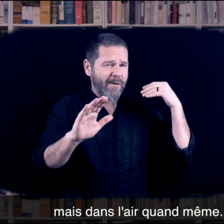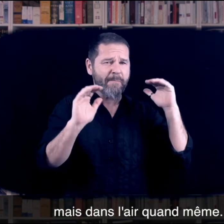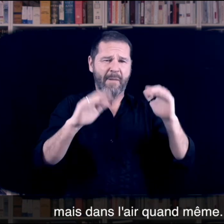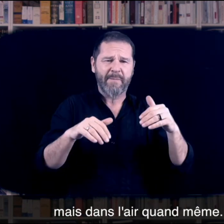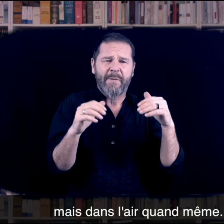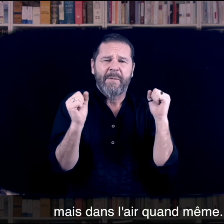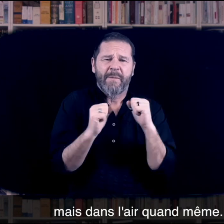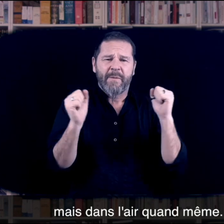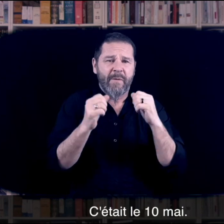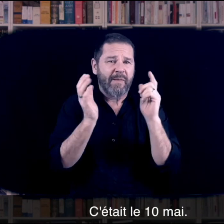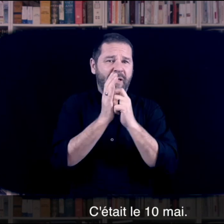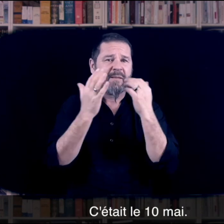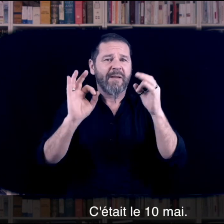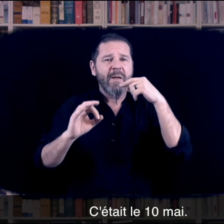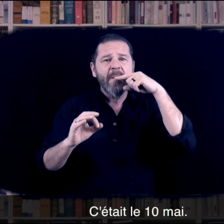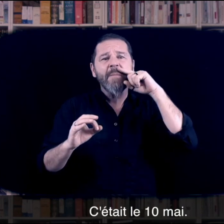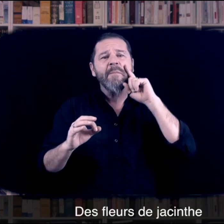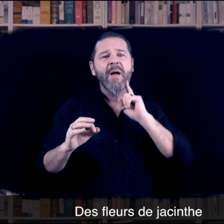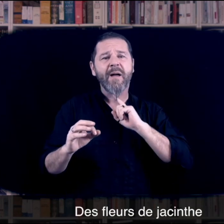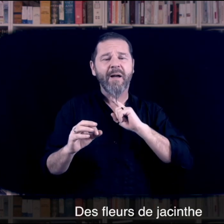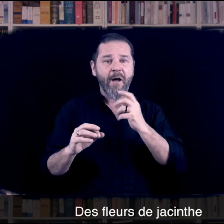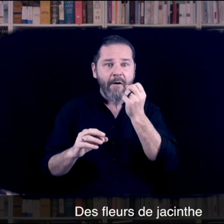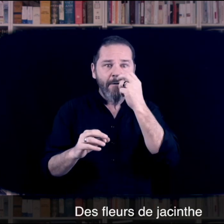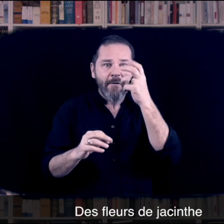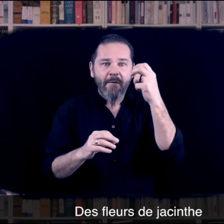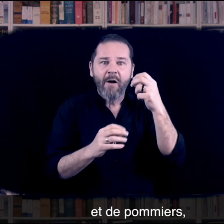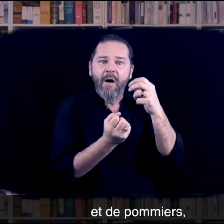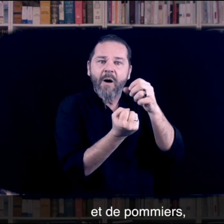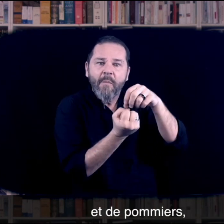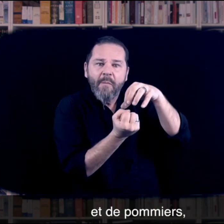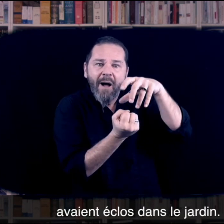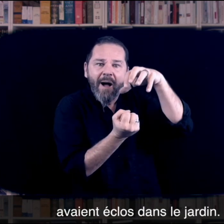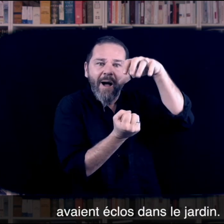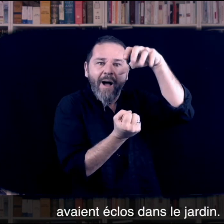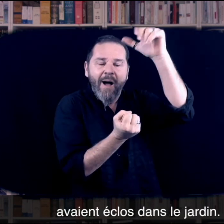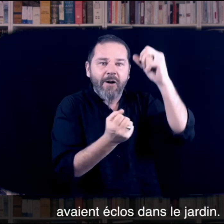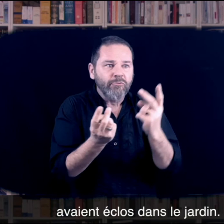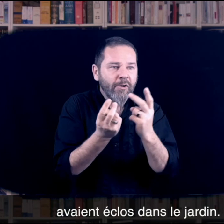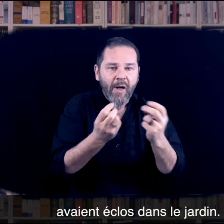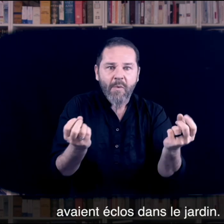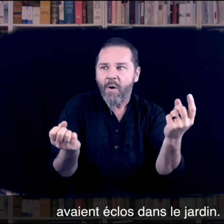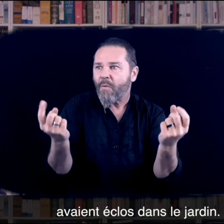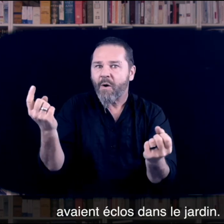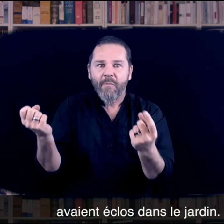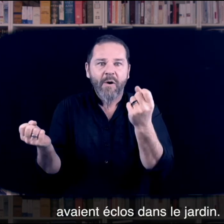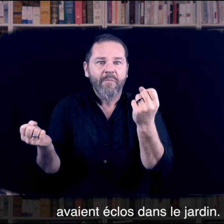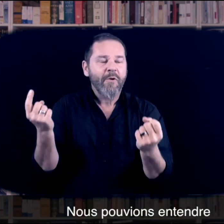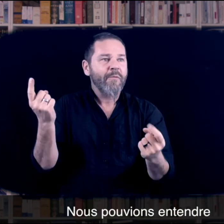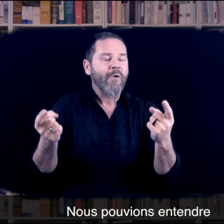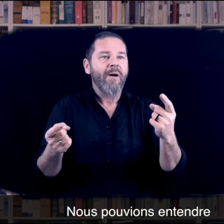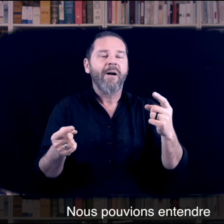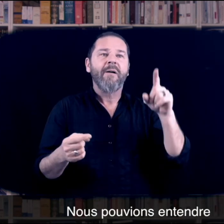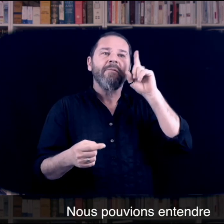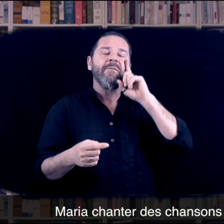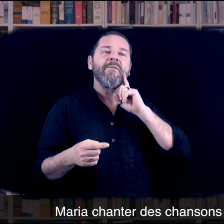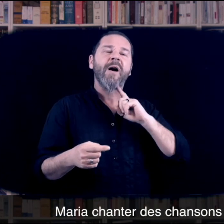même. C'était le 10 mai. Des fleurs de jacinthe et de pommiers avaient éclos dans le jardin. Nous